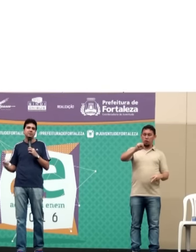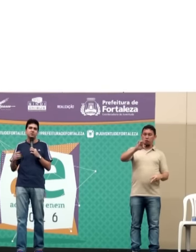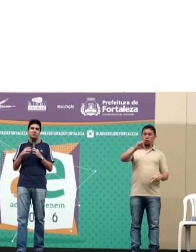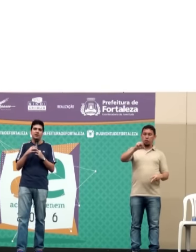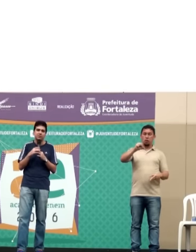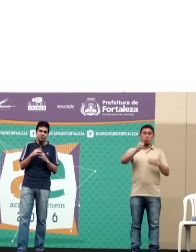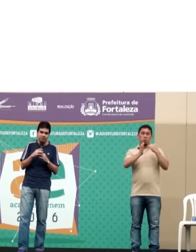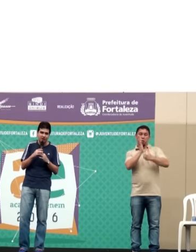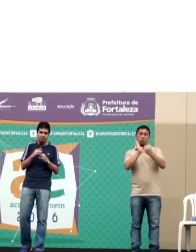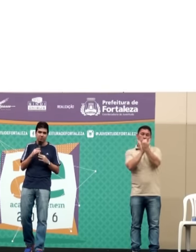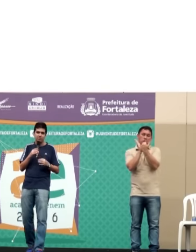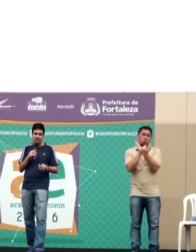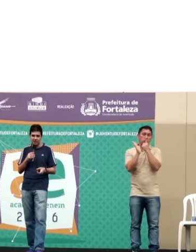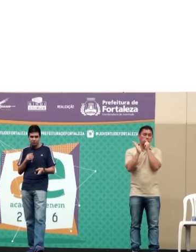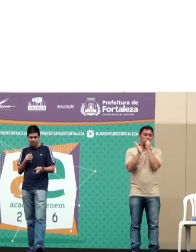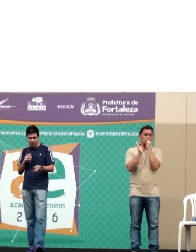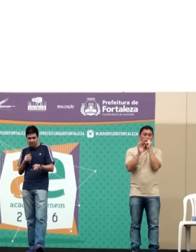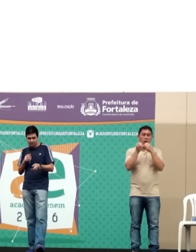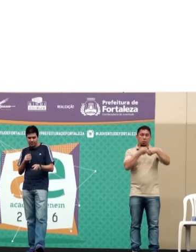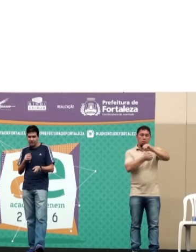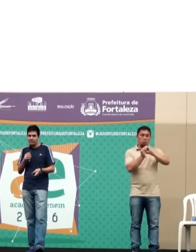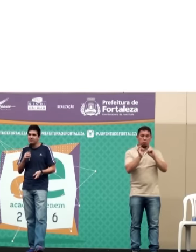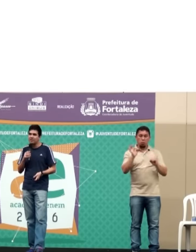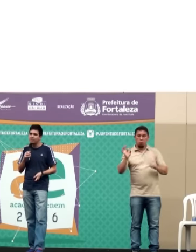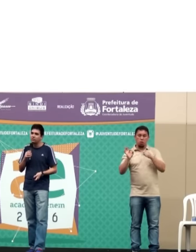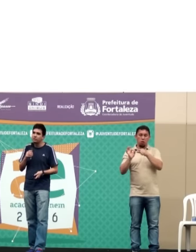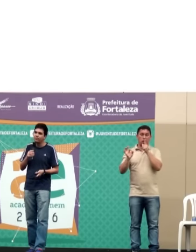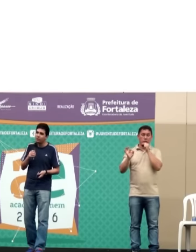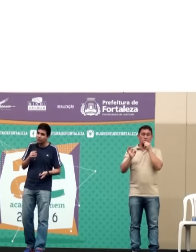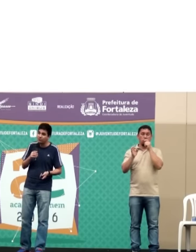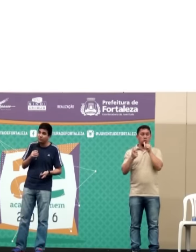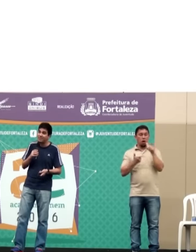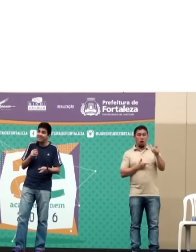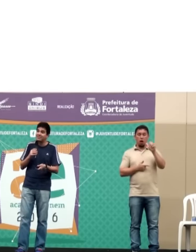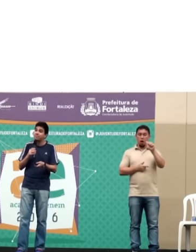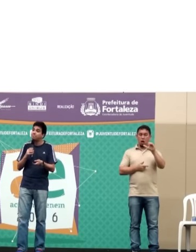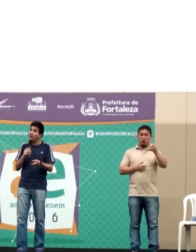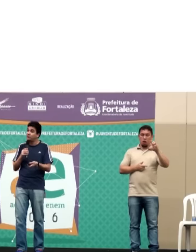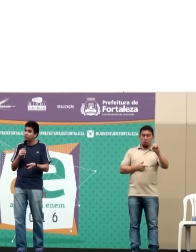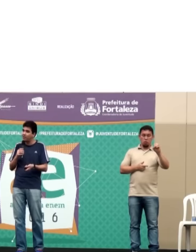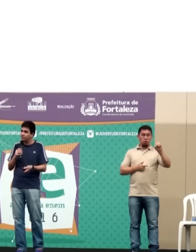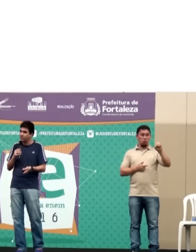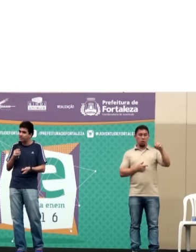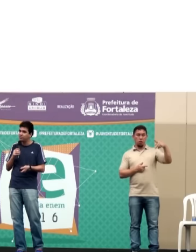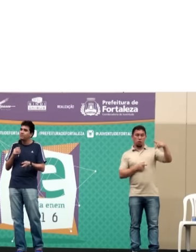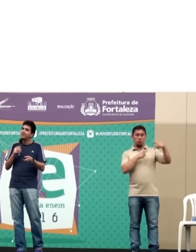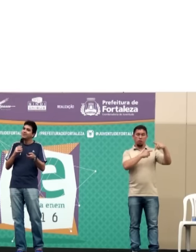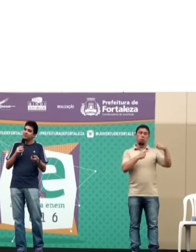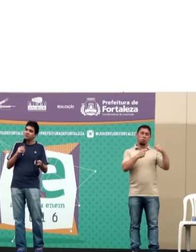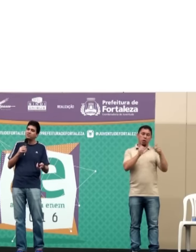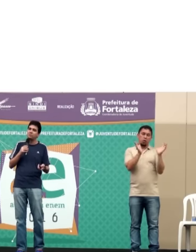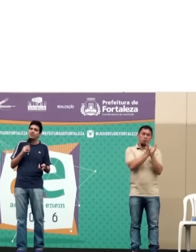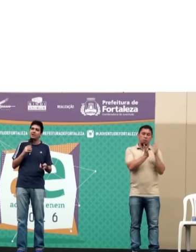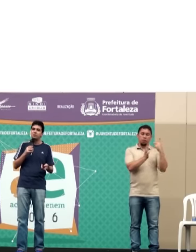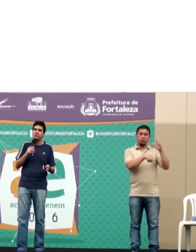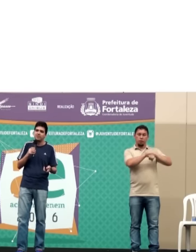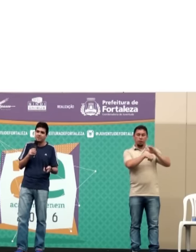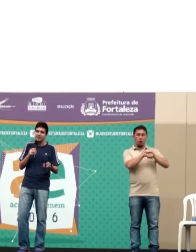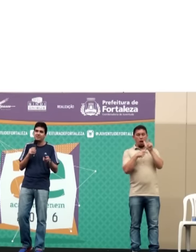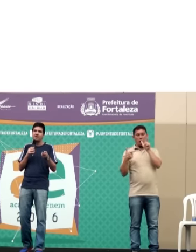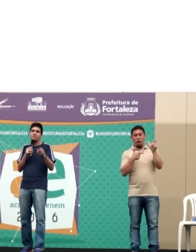a partir da perda de uma molécula de água, certo? Então, esses ácidos de fósforo têm essa particularidade